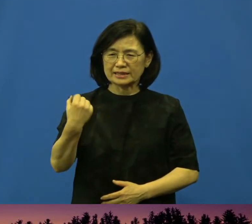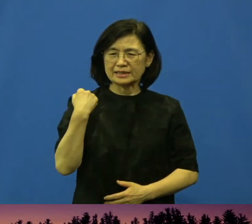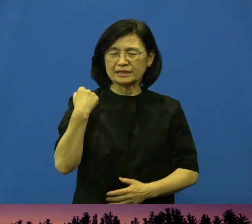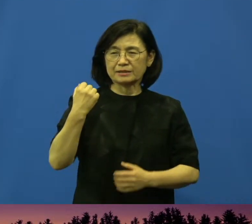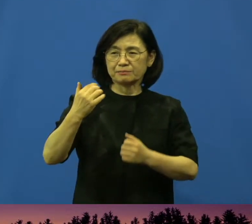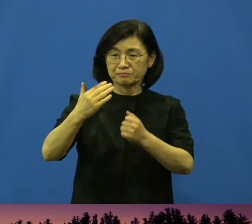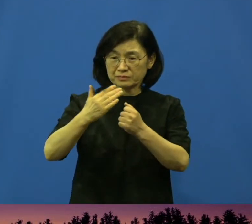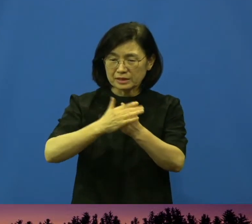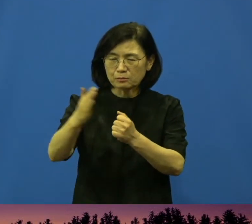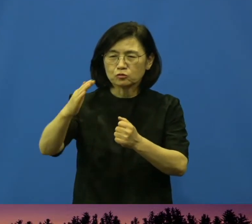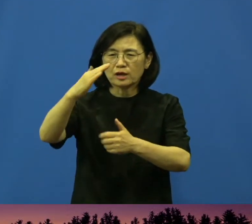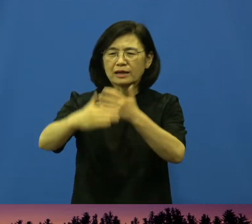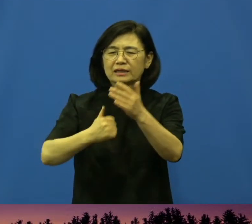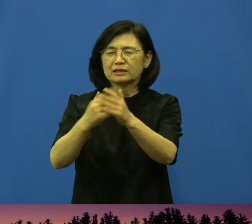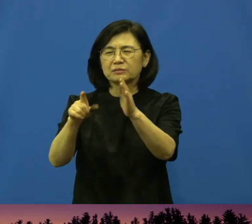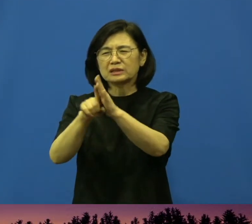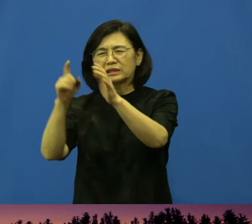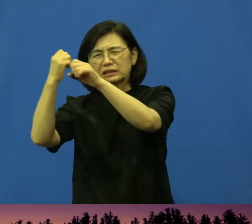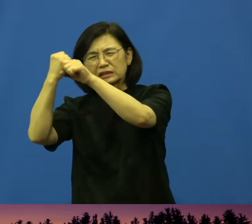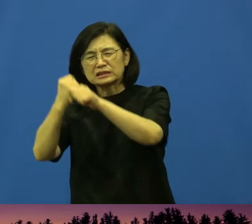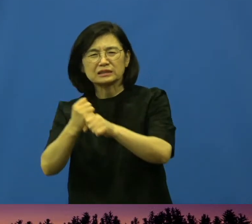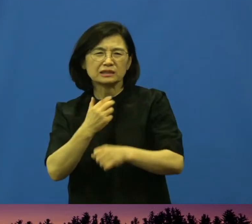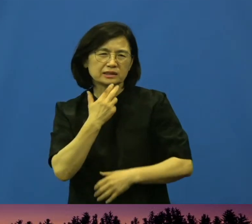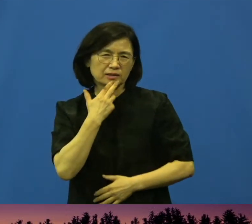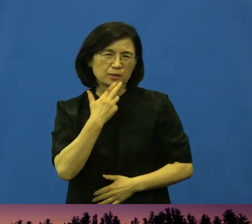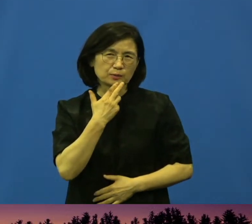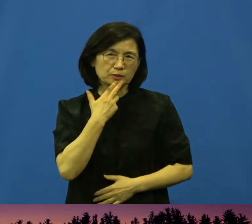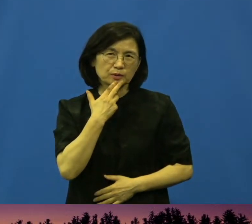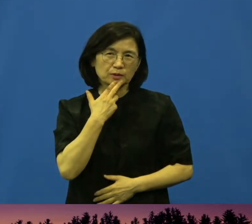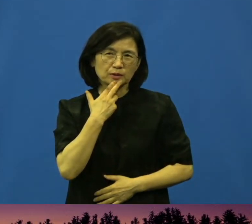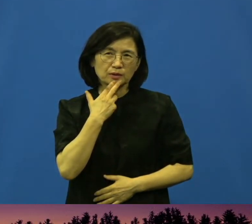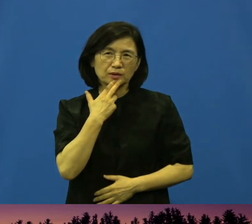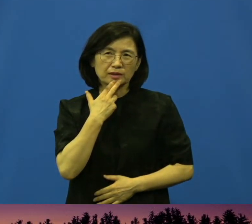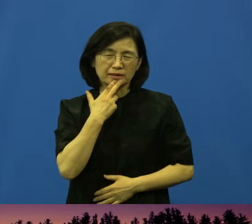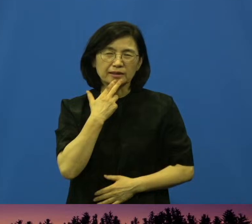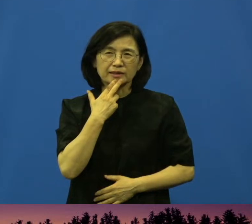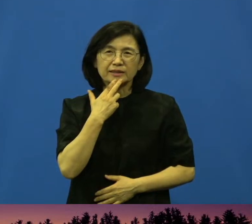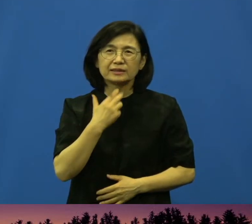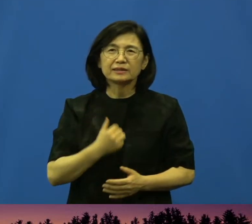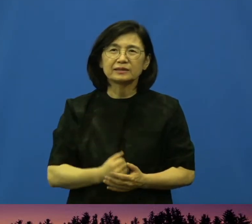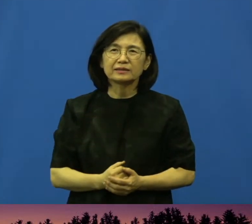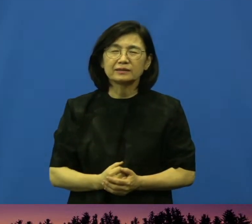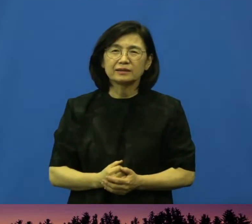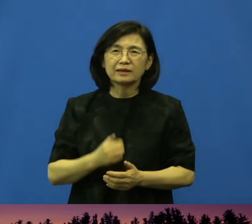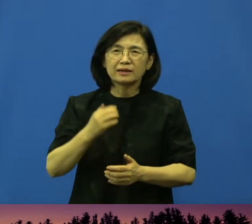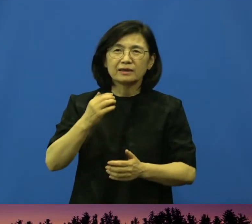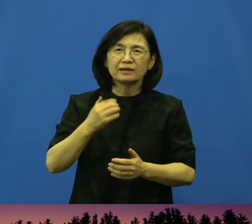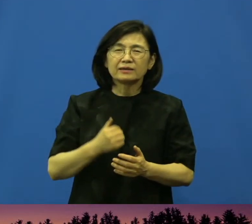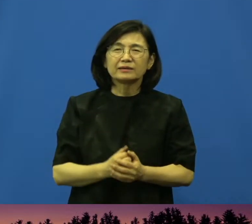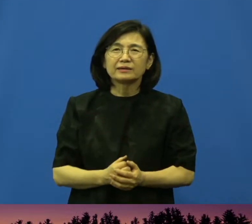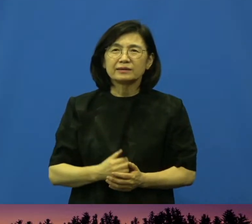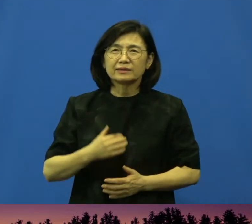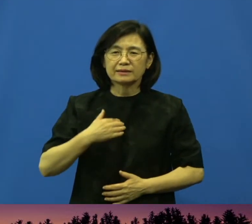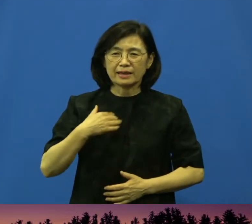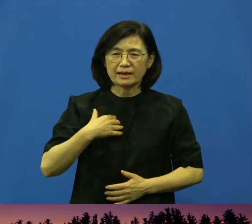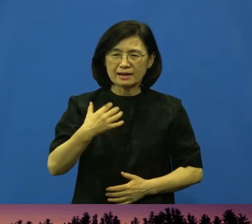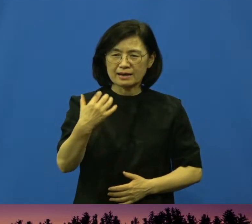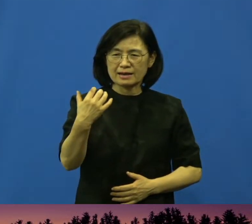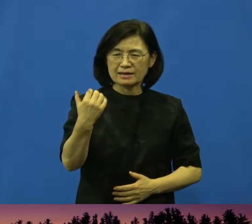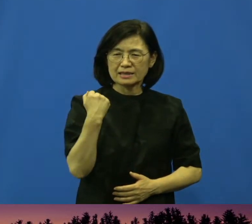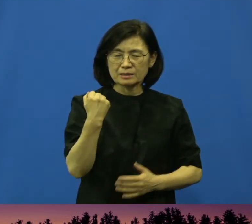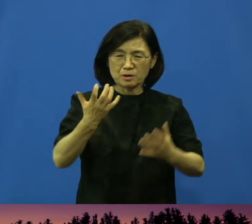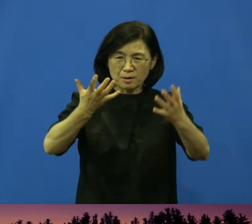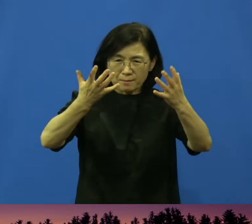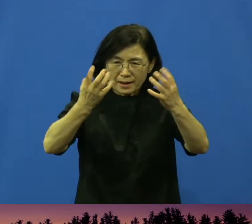하나님을 의지하지 않는 거예요. 이 상관관계가 있는 거예요. 하나님을 의지하지 않는, 내가 힘을 가질수록